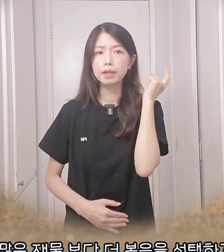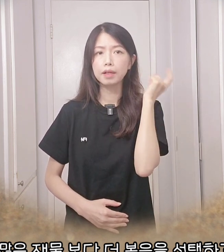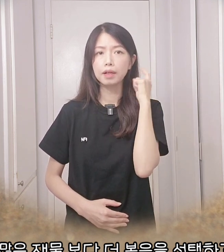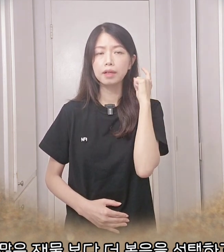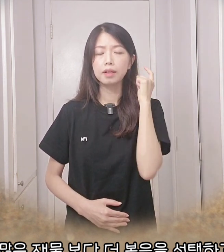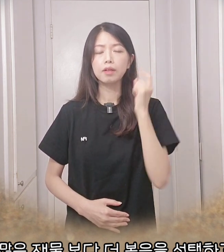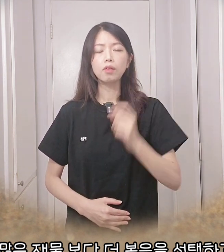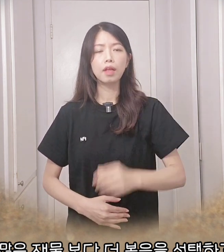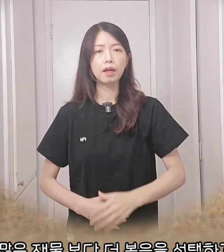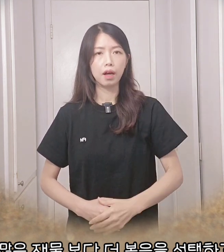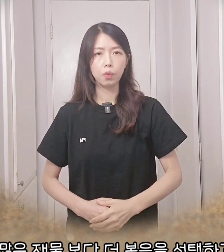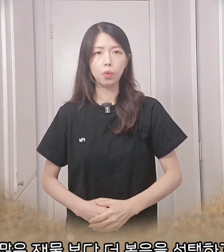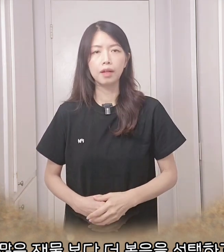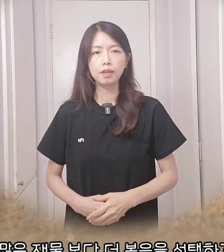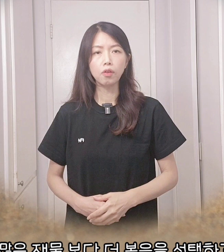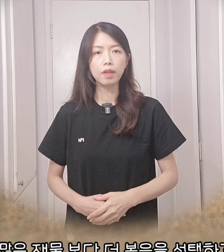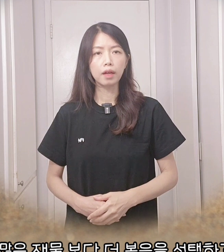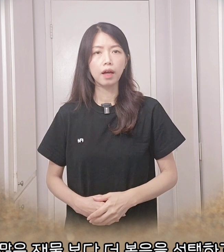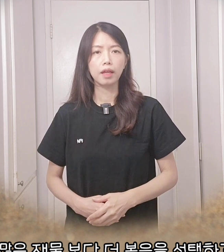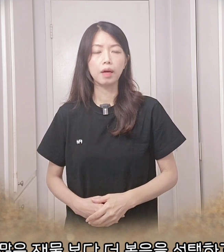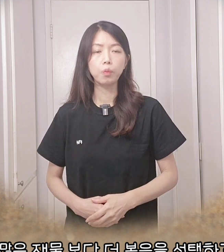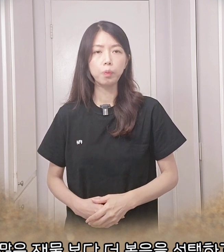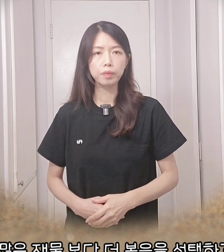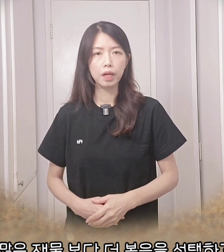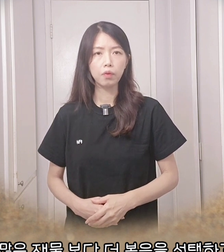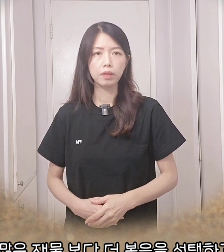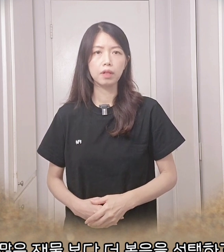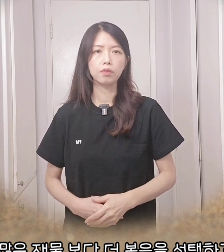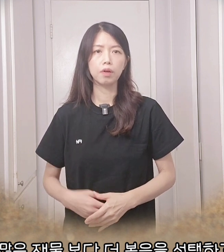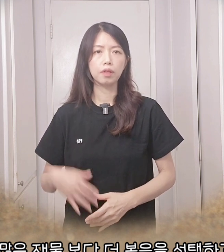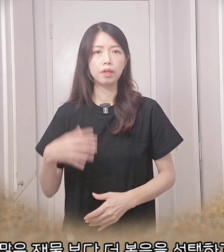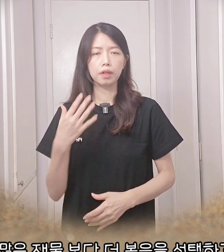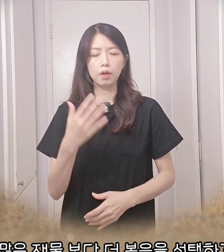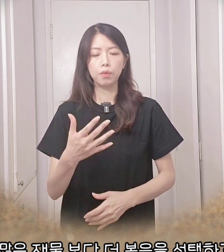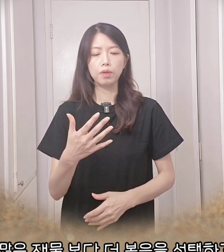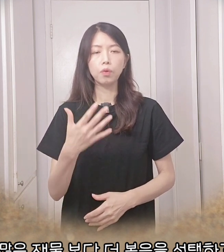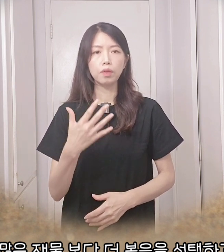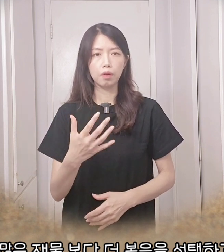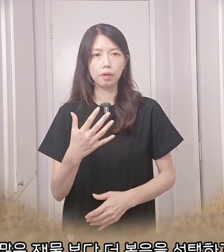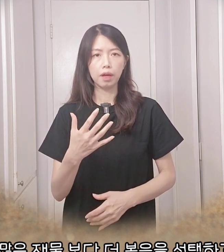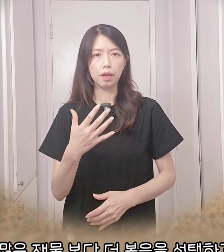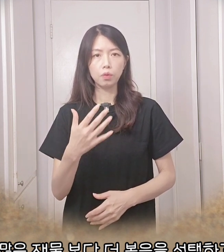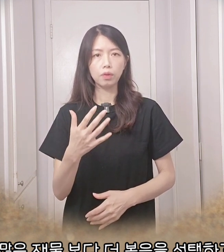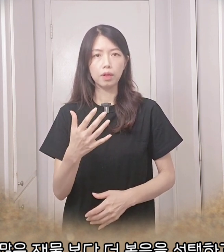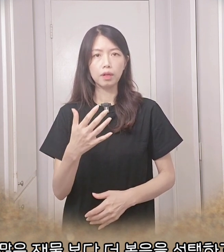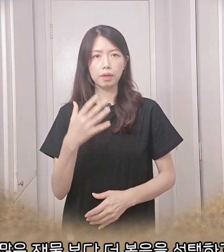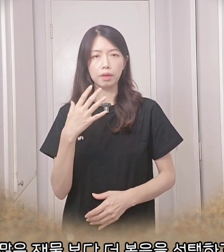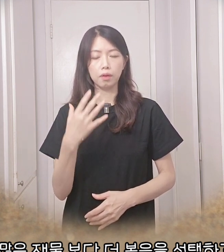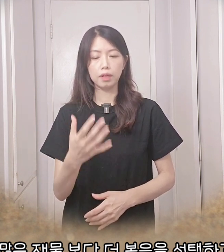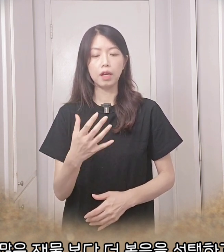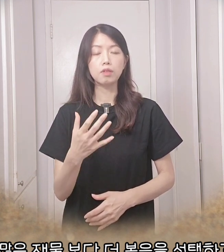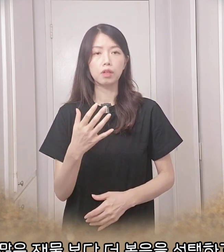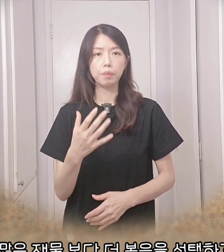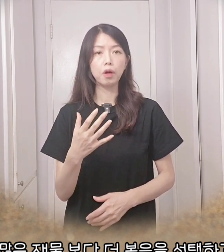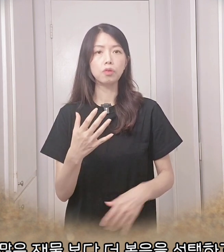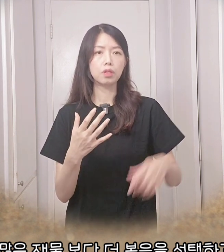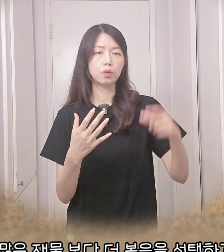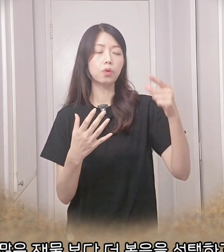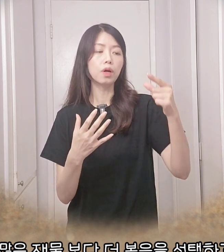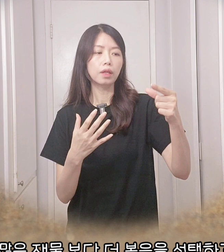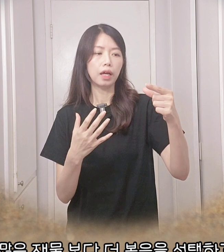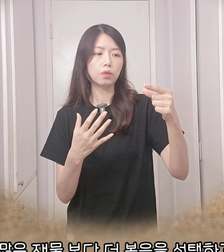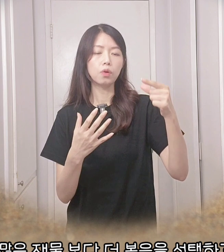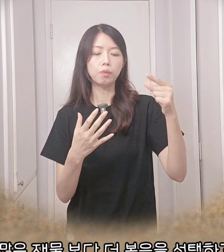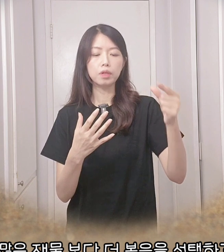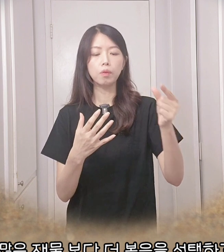복음을 선택하고, 선택하다, 뽑다라고 하는 뜻의 수어는 왼손은 이렇게 손을 이렇게 자연스럽게